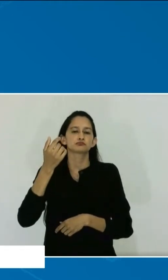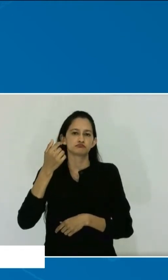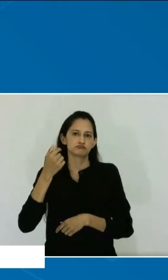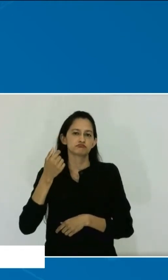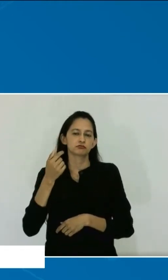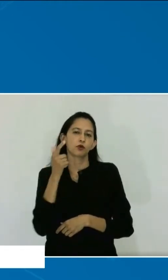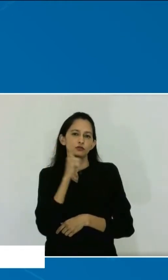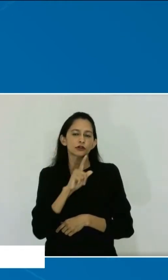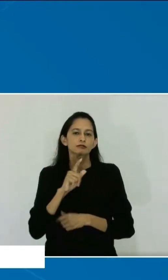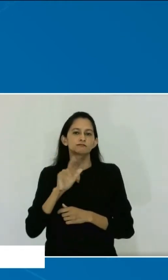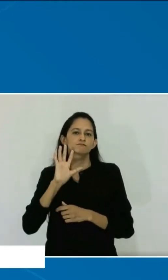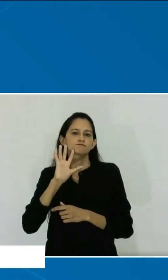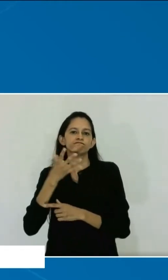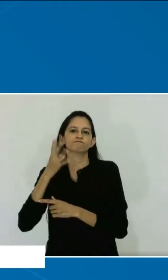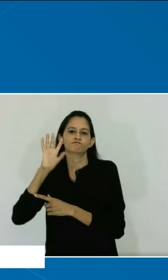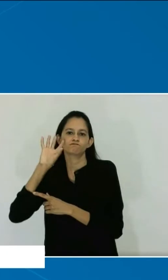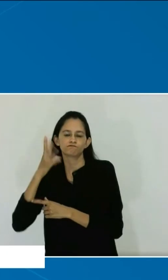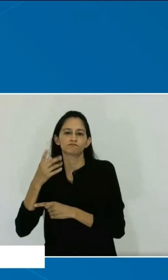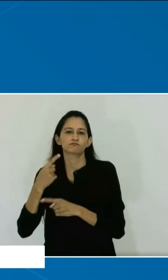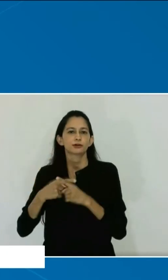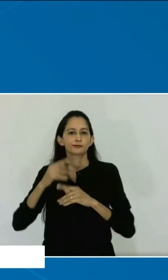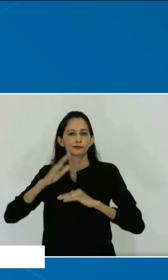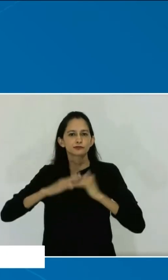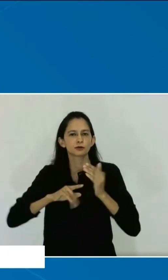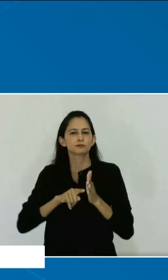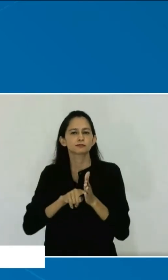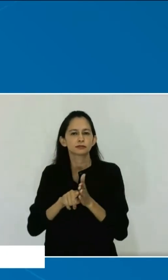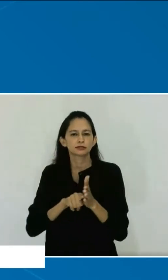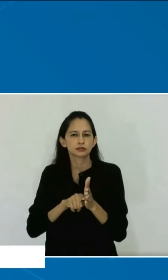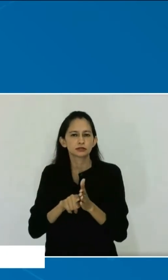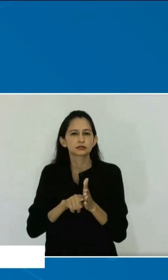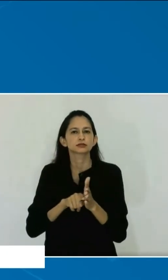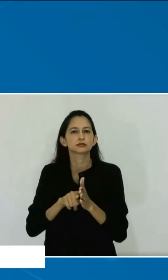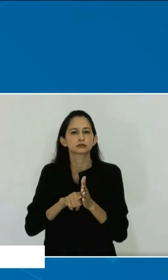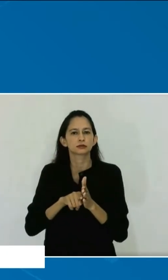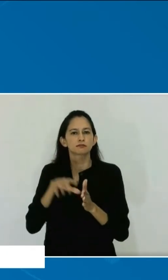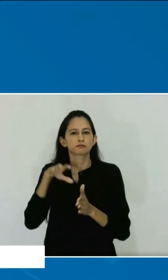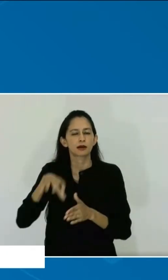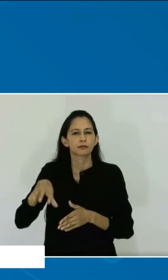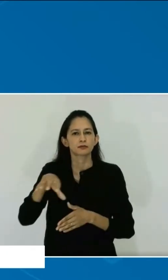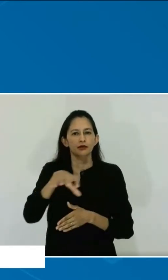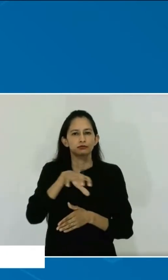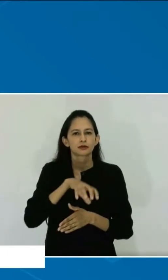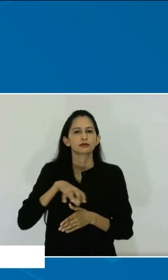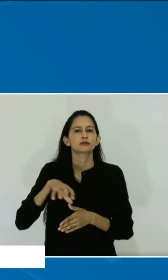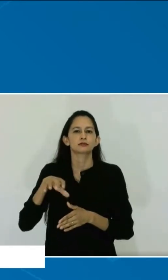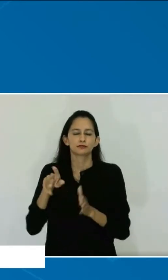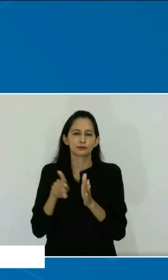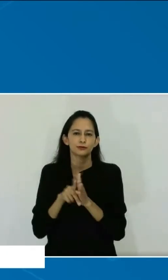laboratórios, né? Dessas mentes inquietas que povoam a universidade.